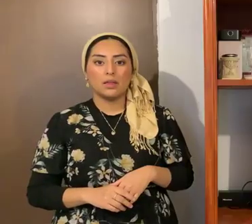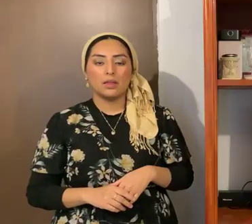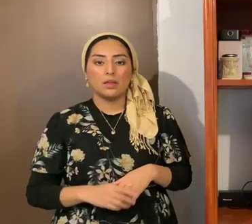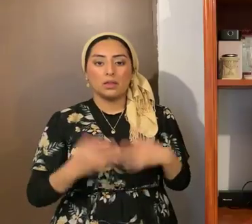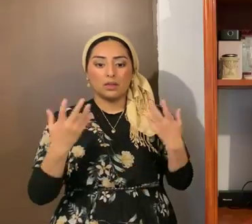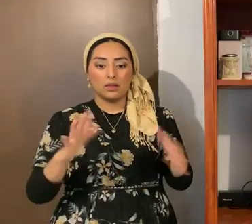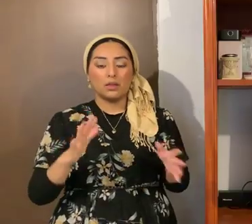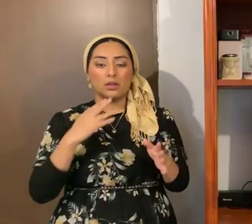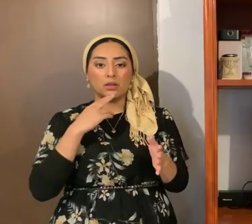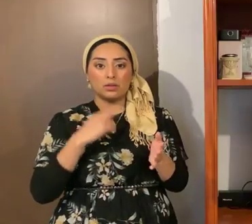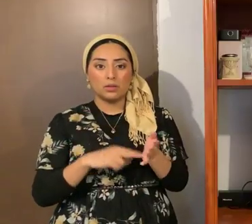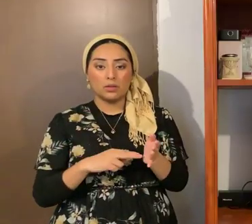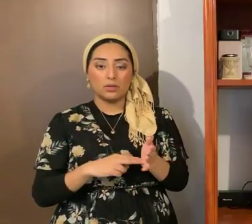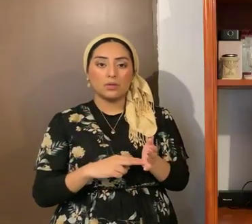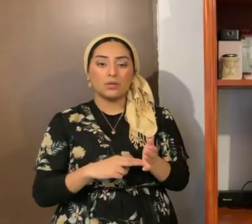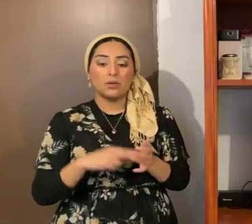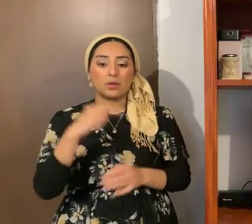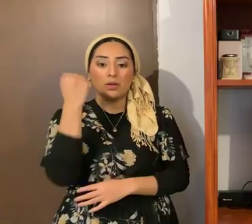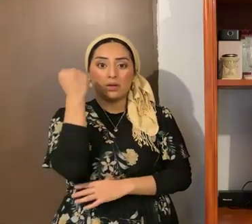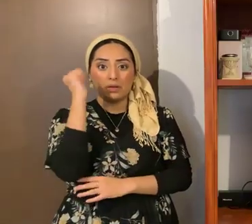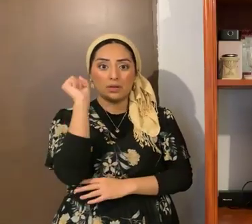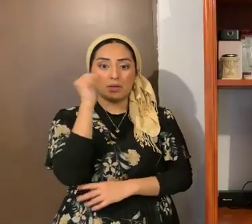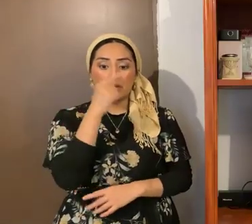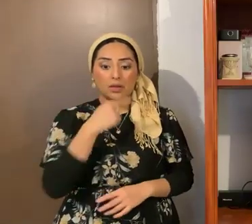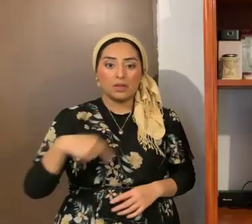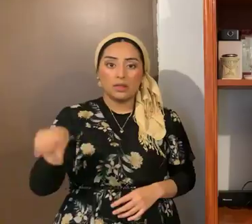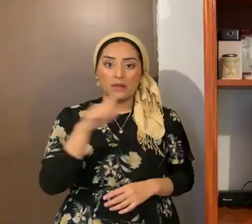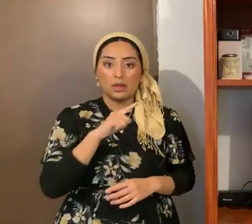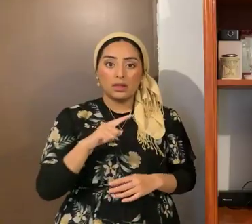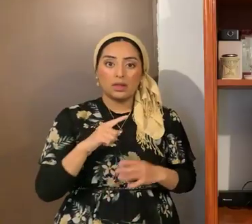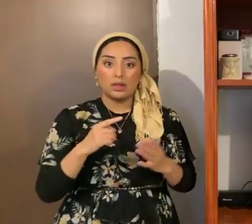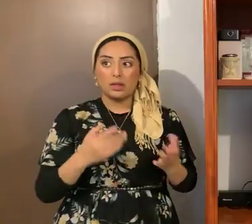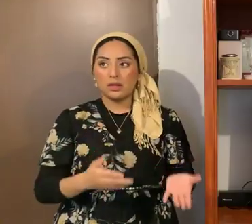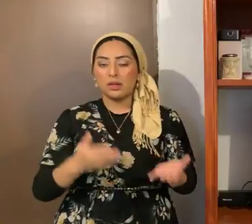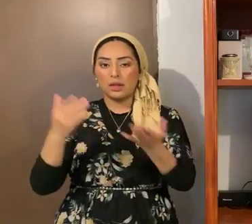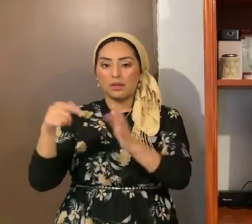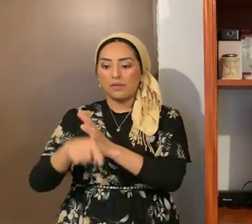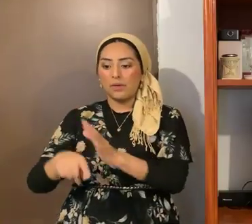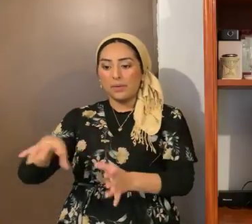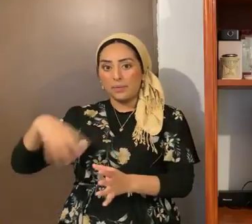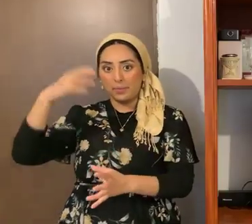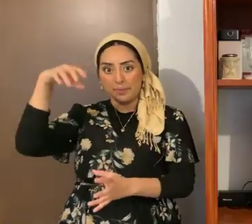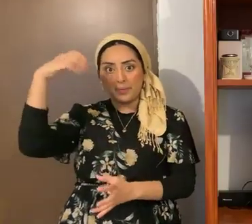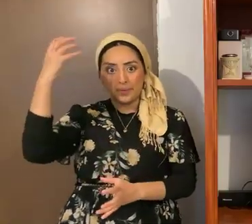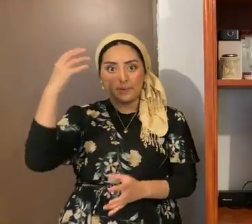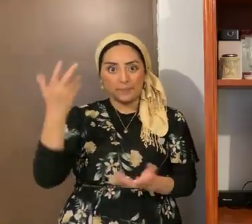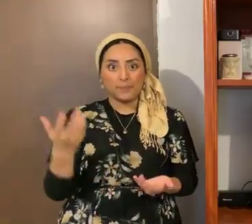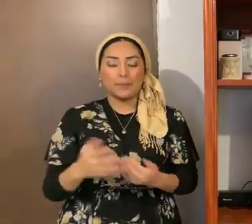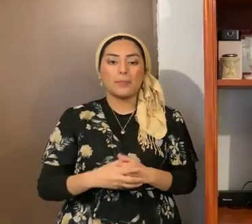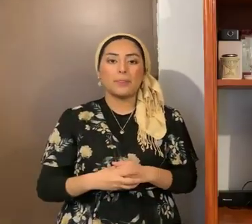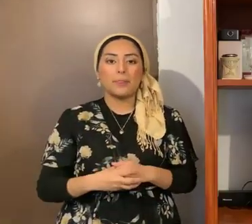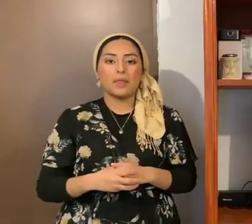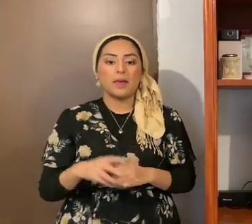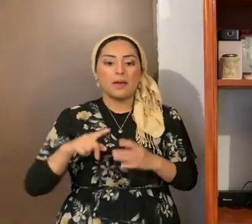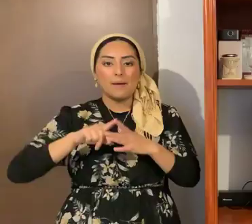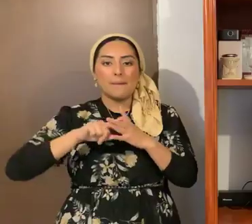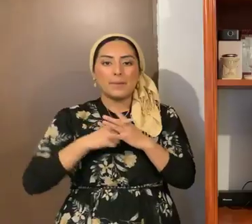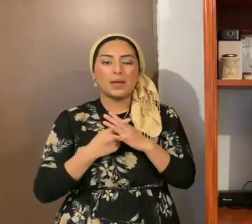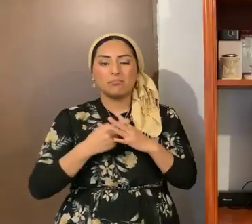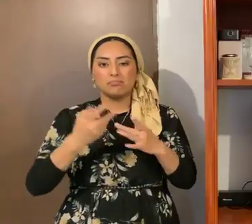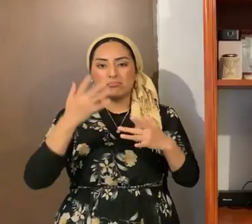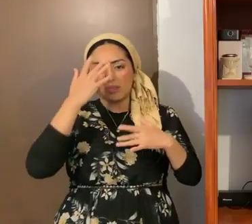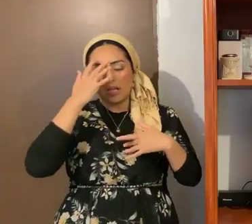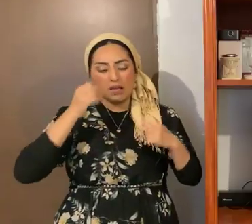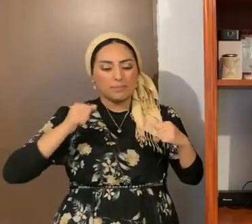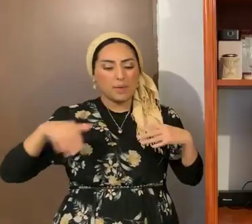Tú anotaste ahí que los rebeldes ofrecían el incienso, ¿sí o no? Entonces empieza una plaga,